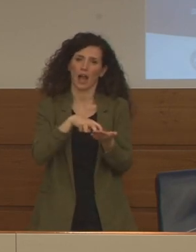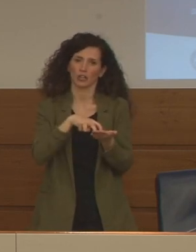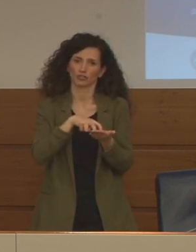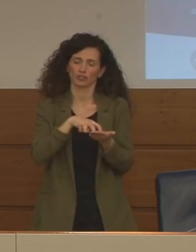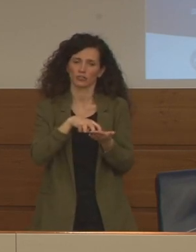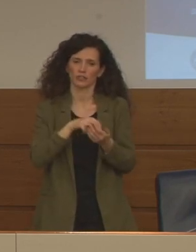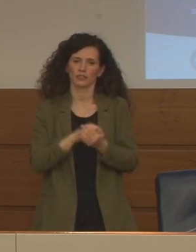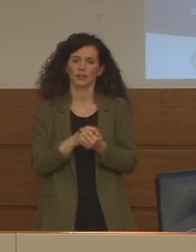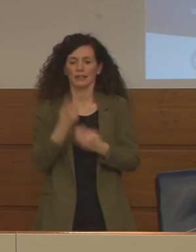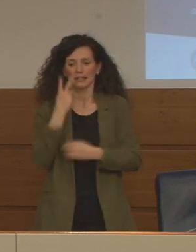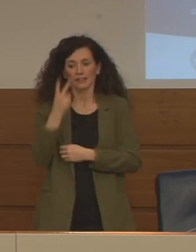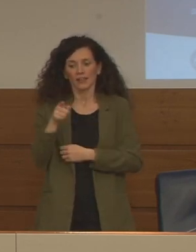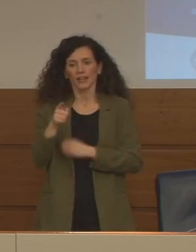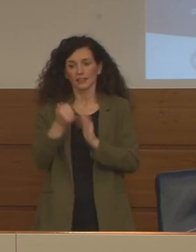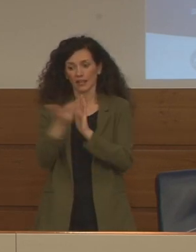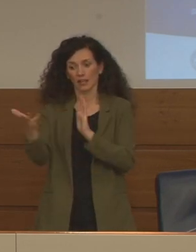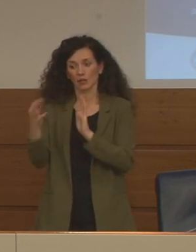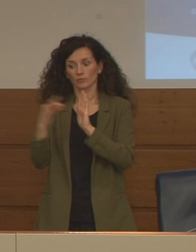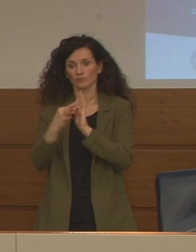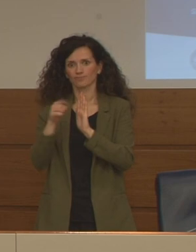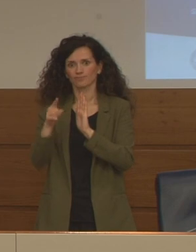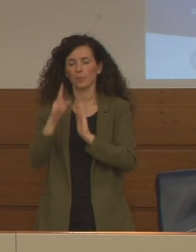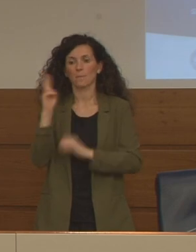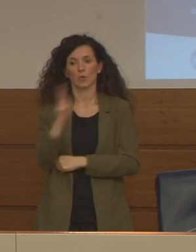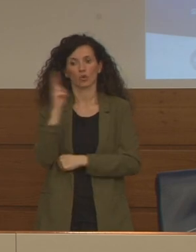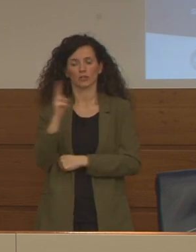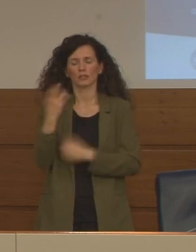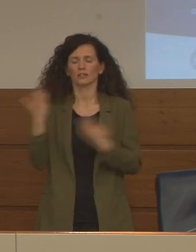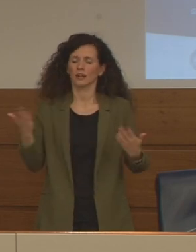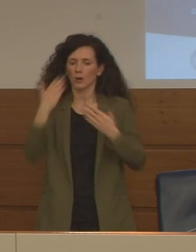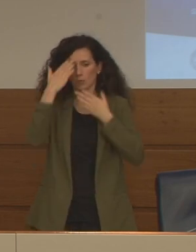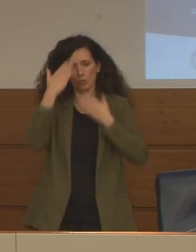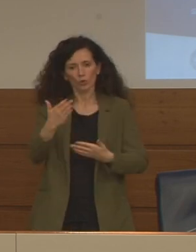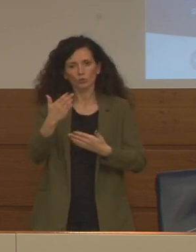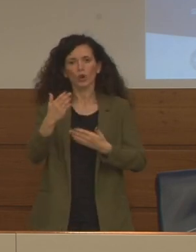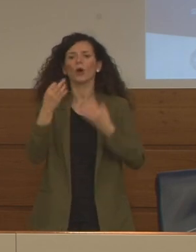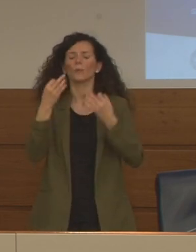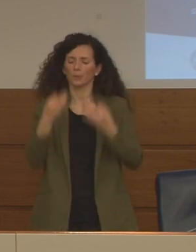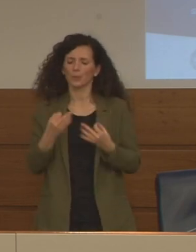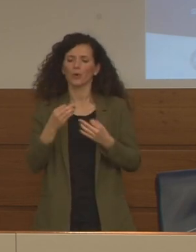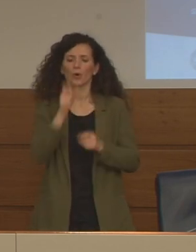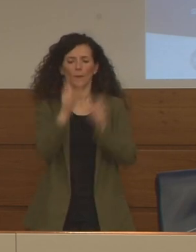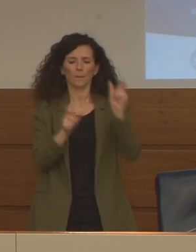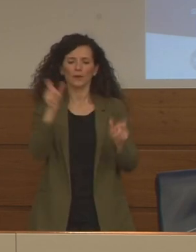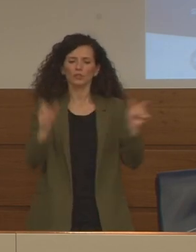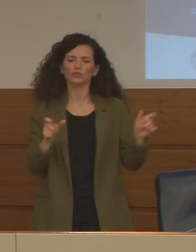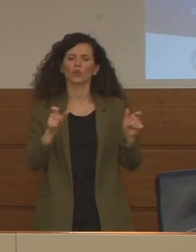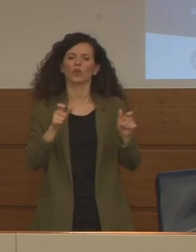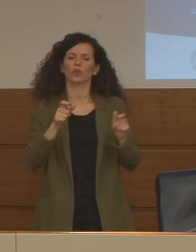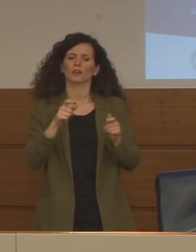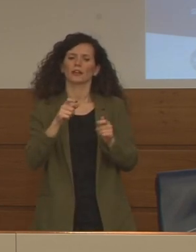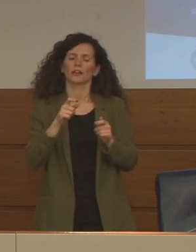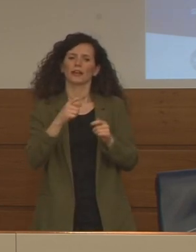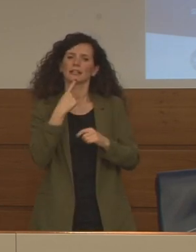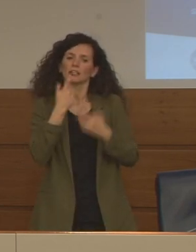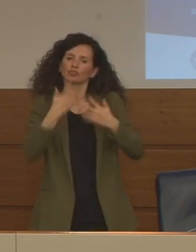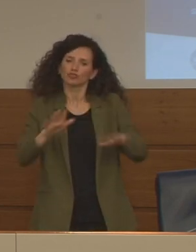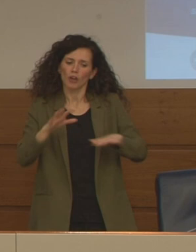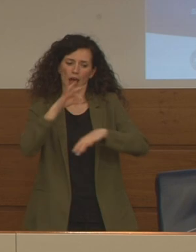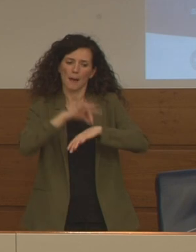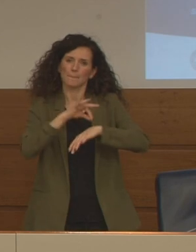vedremo anche dai dati di mortalità purtroppo la mortalità colpisce persone affette da patologie persone